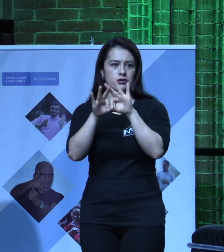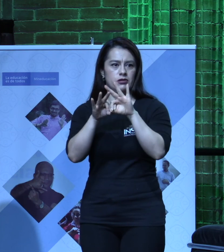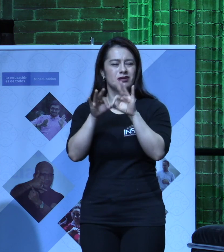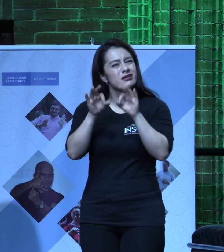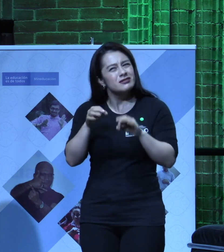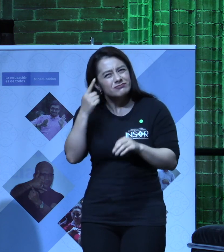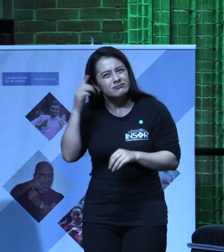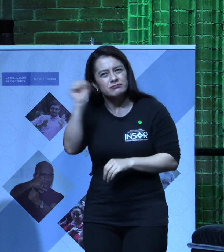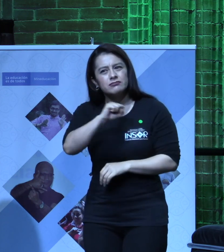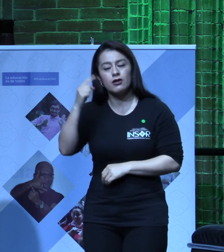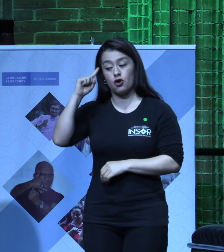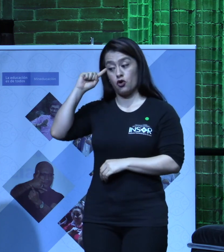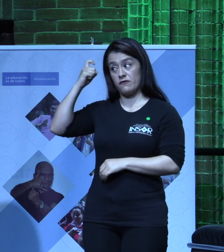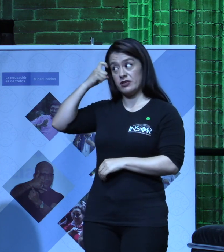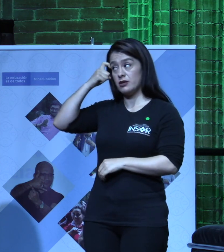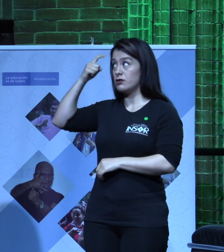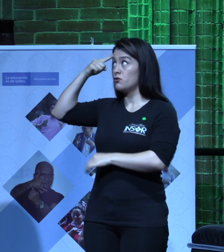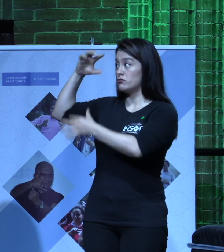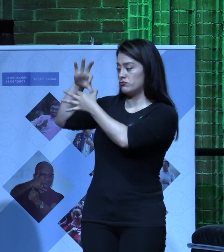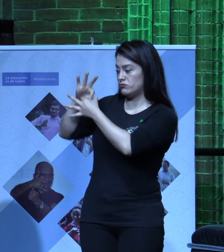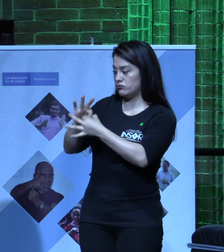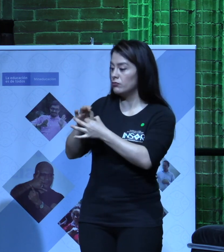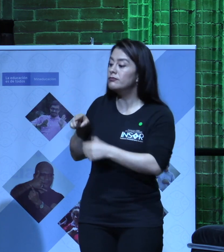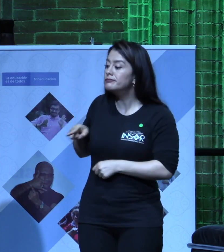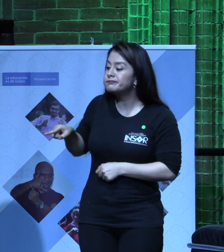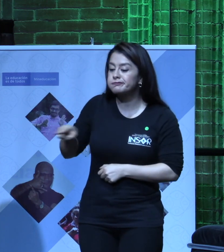el gobierno, que todas las entidades